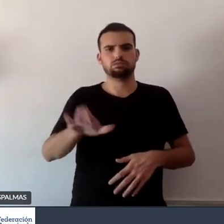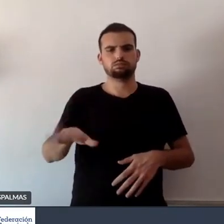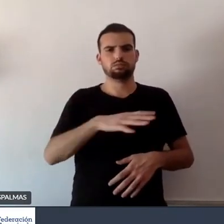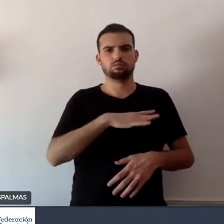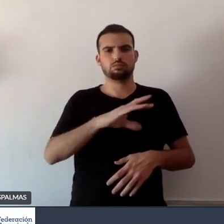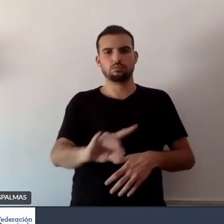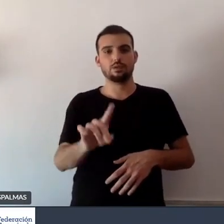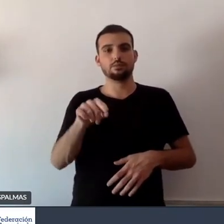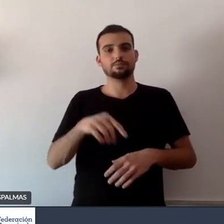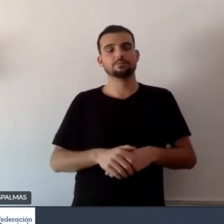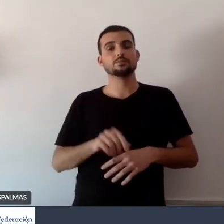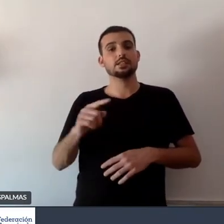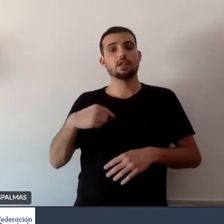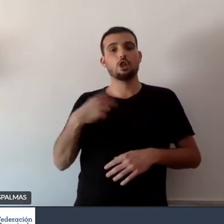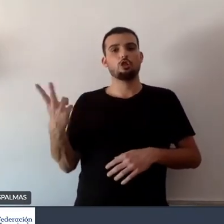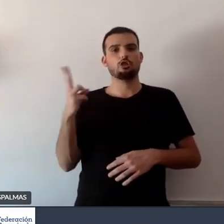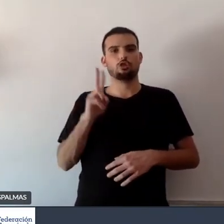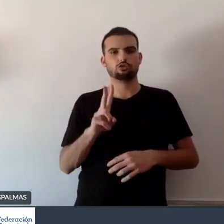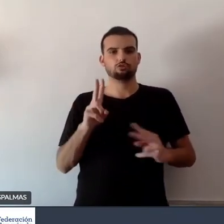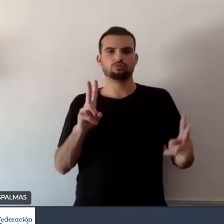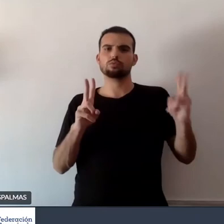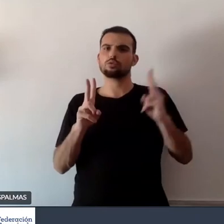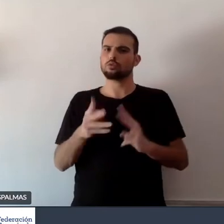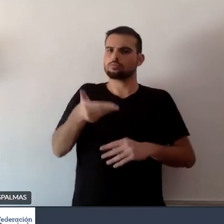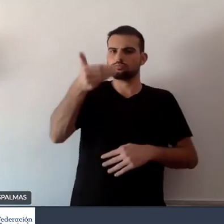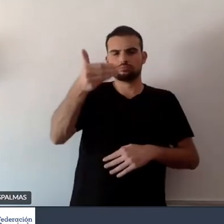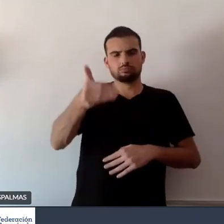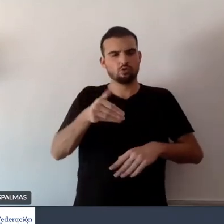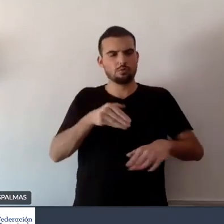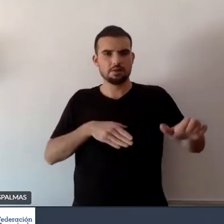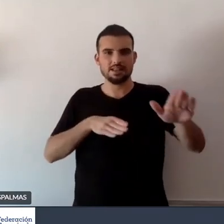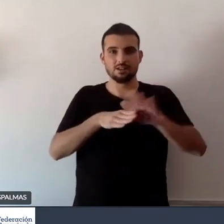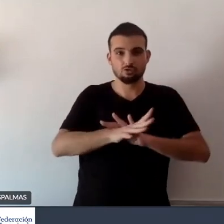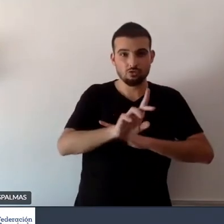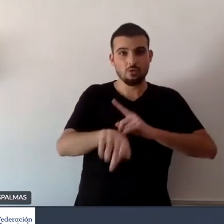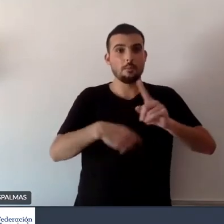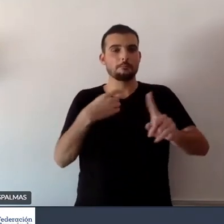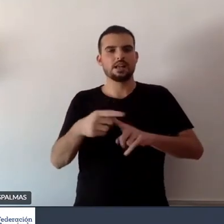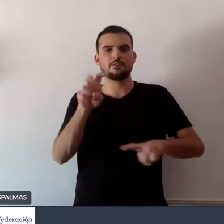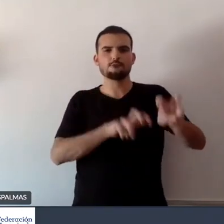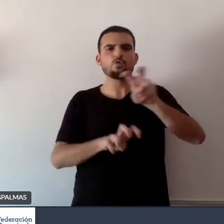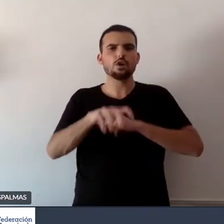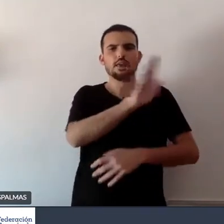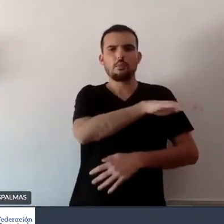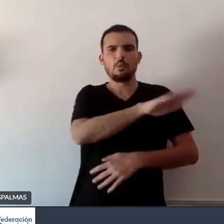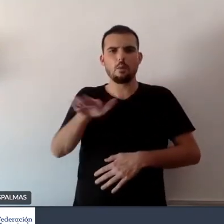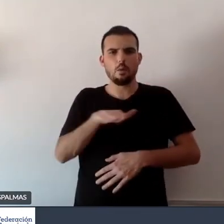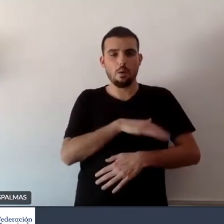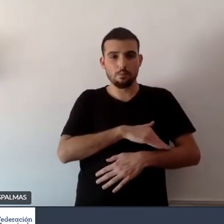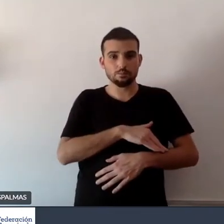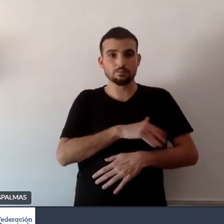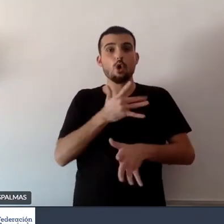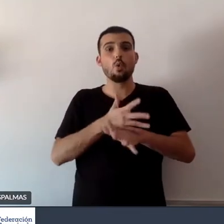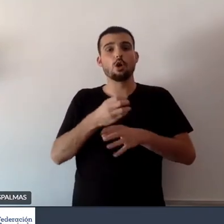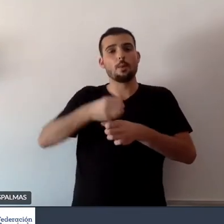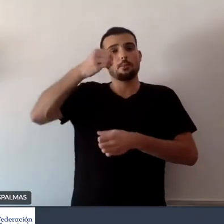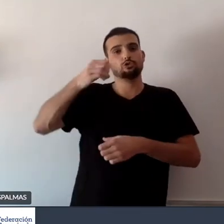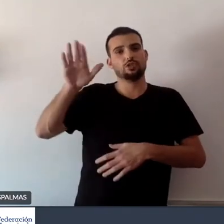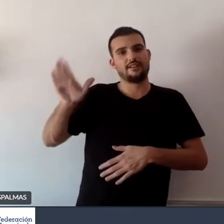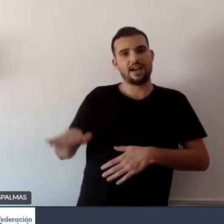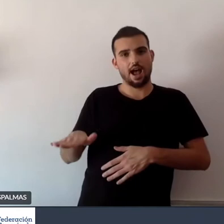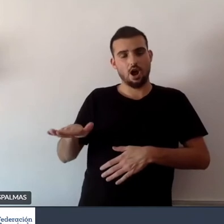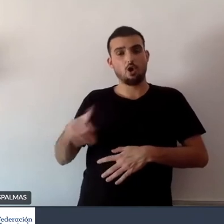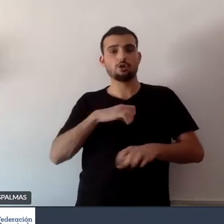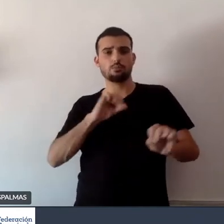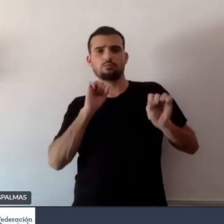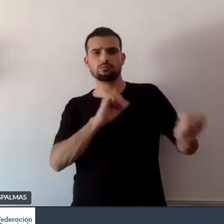Ese juego 2x2, muy interesante, penetración y búsqueda del pase picado. Juego de poste bajo, bloqueo directo